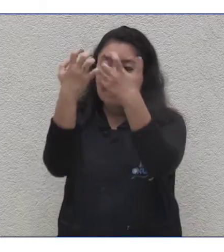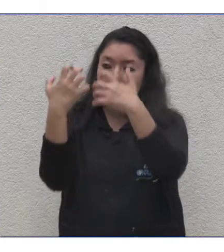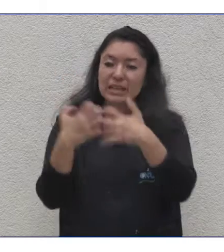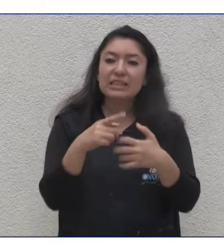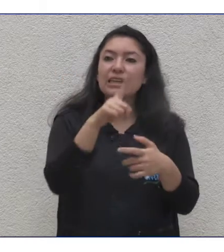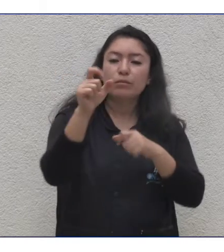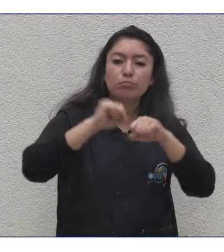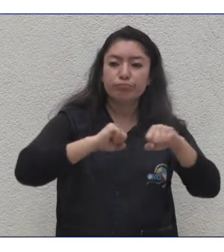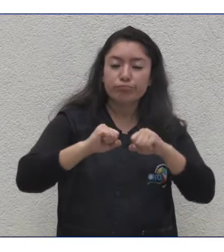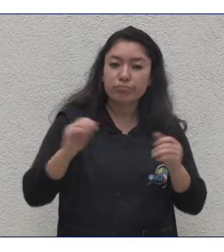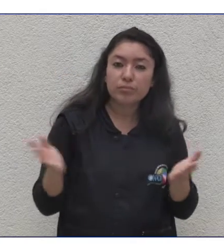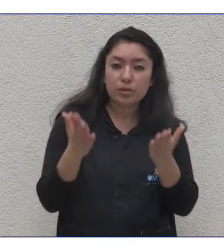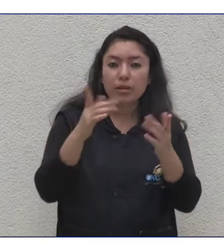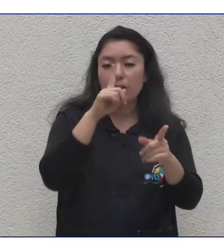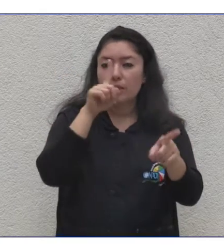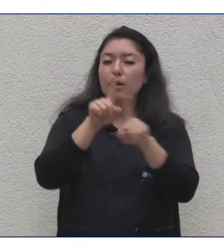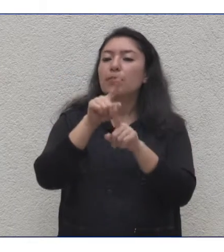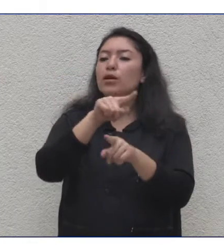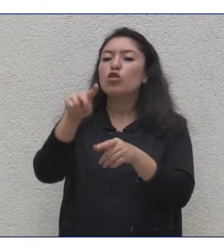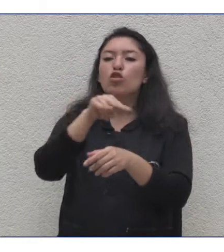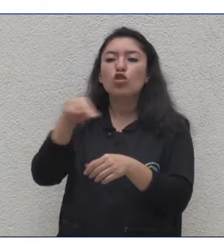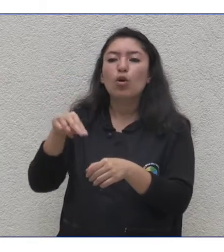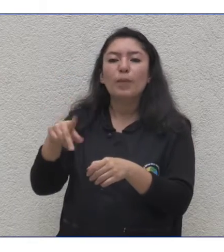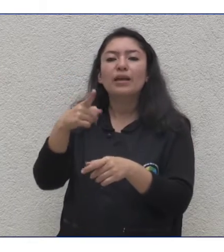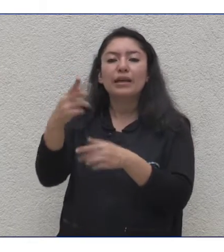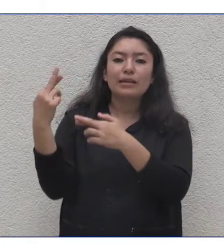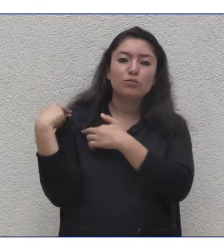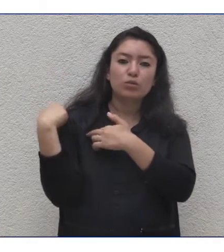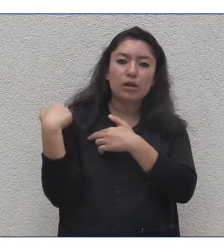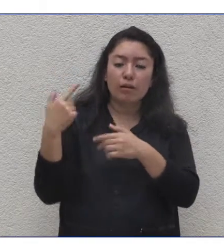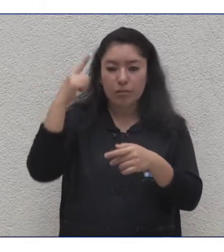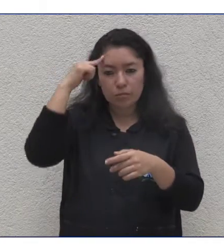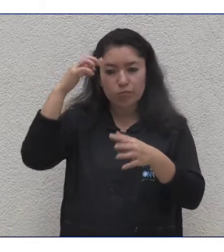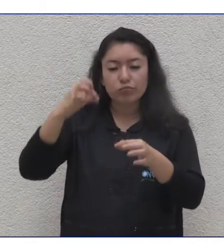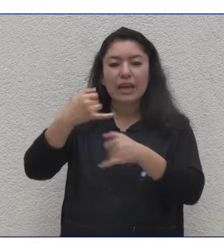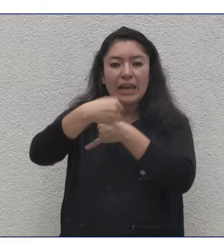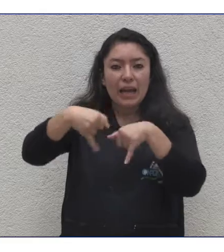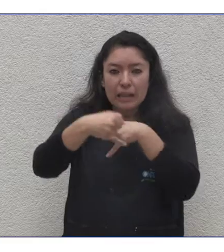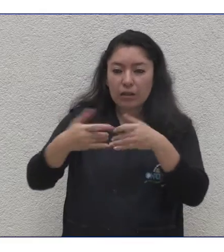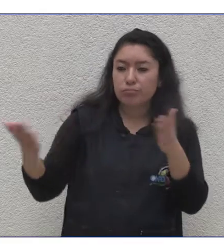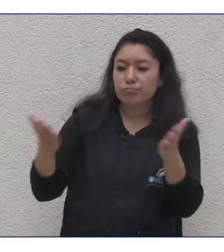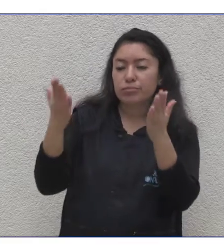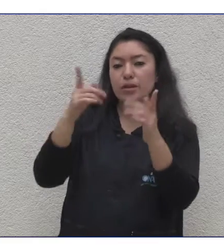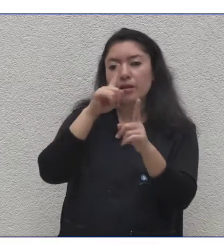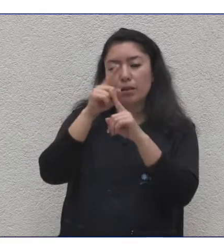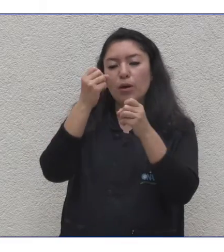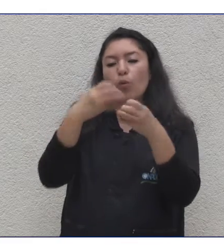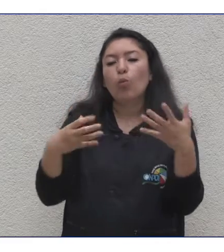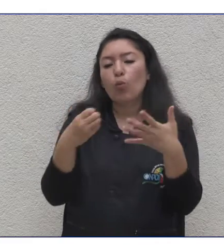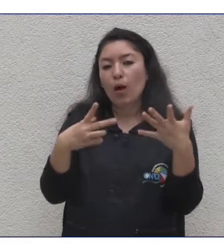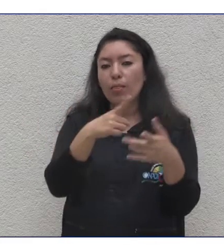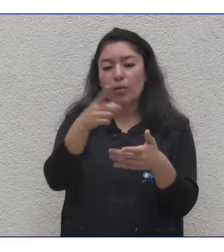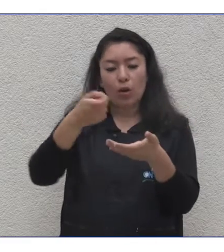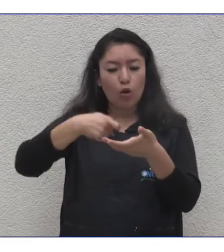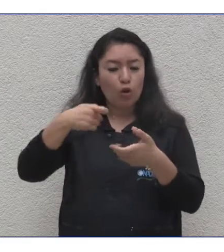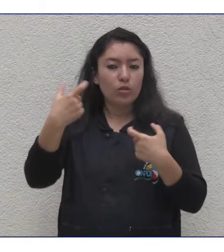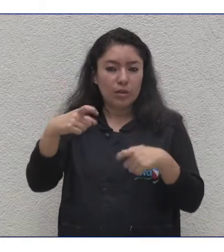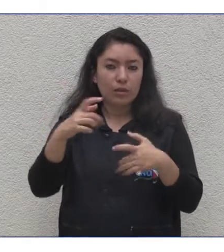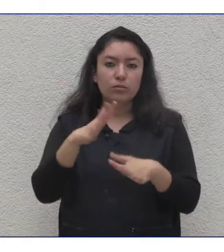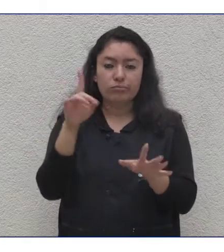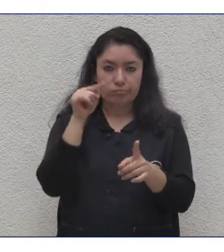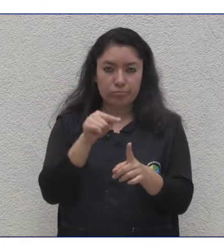empresa o entidad ejecutora, nombre del funcionario responsable de la obra, contenido y especificaciones del contrato